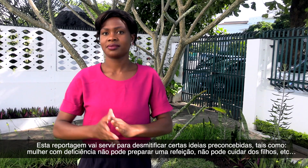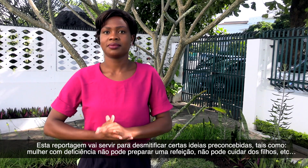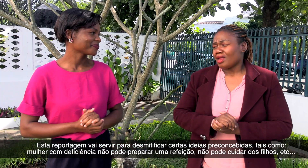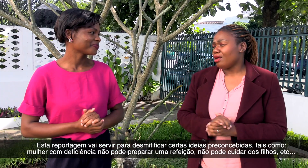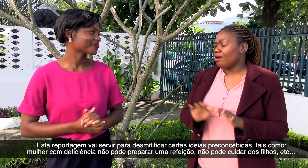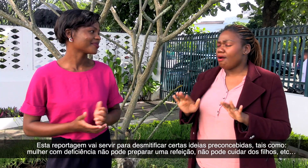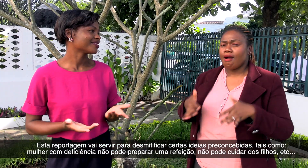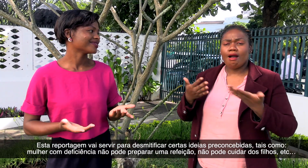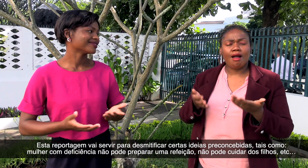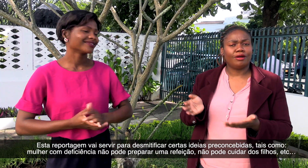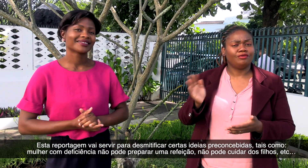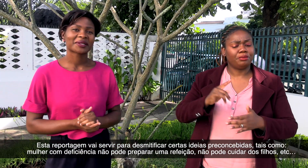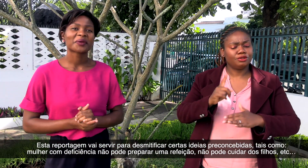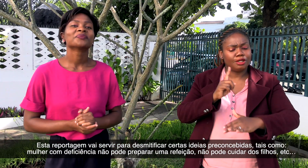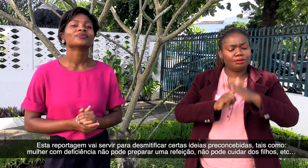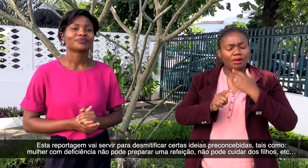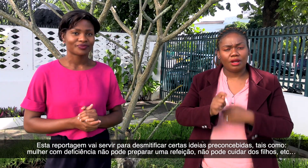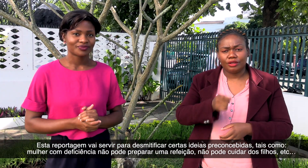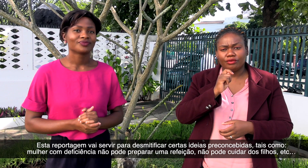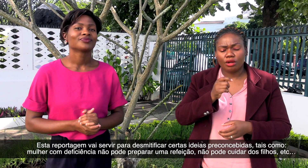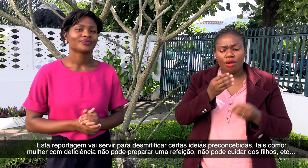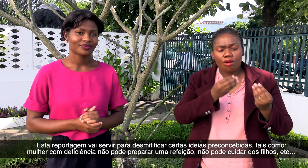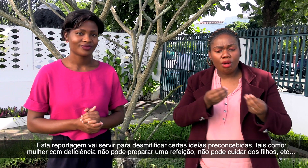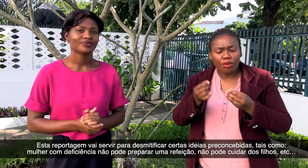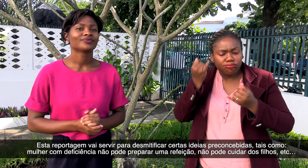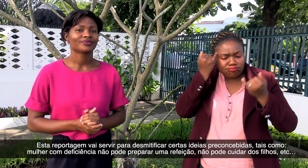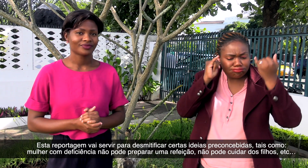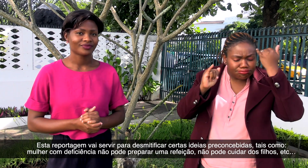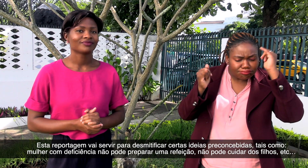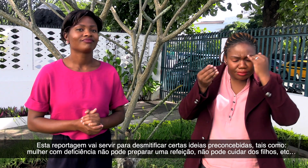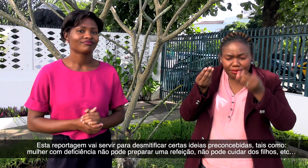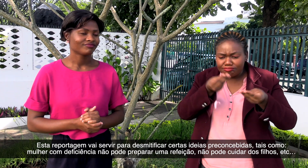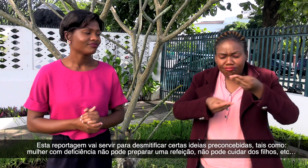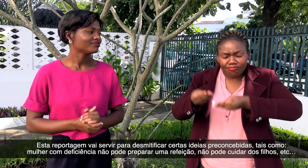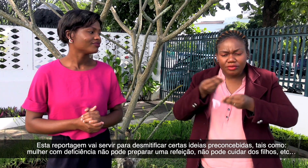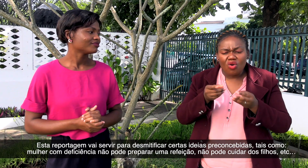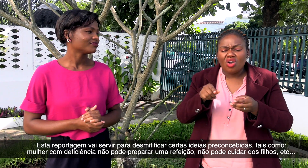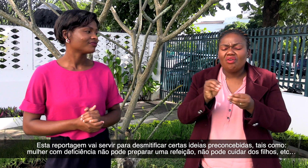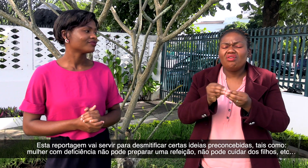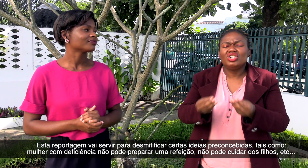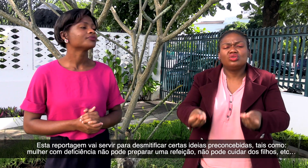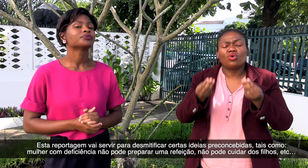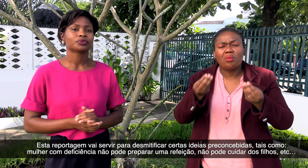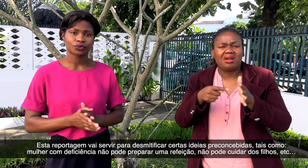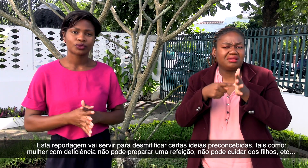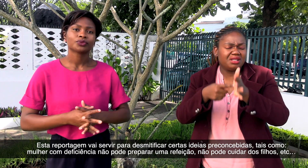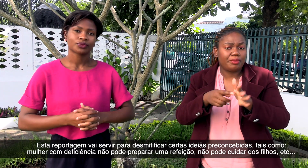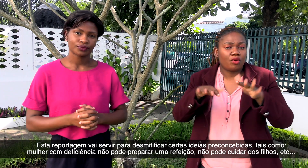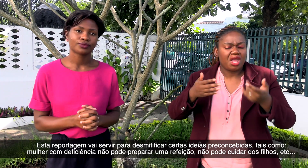Esta reportagem vai servir para desmitificar certas ideias preconcebidas, tais como mulher com deficiência não